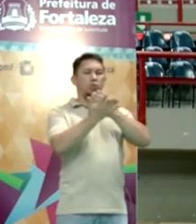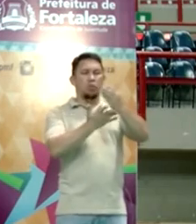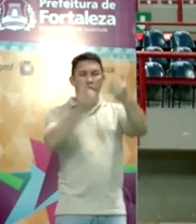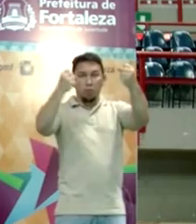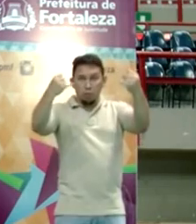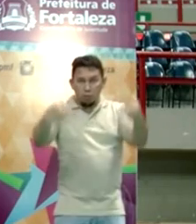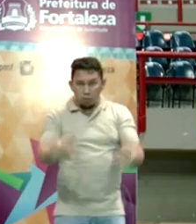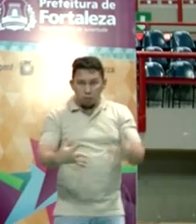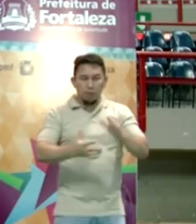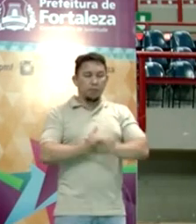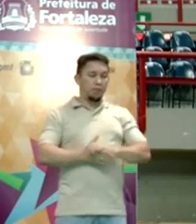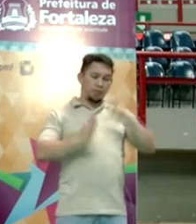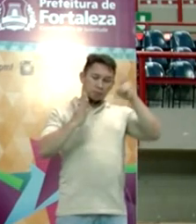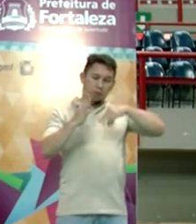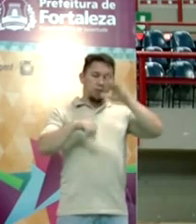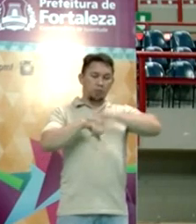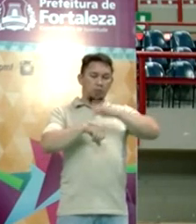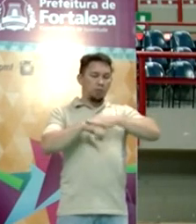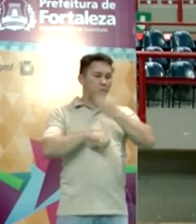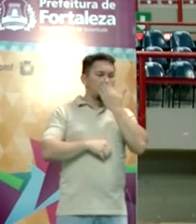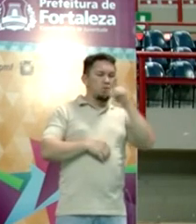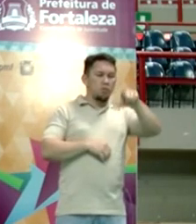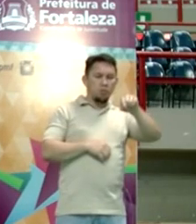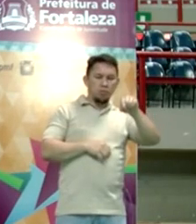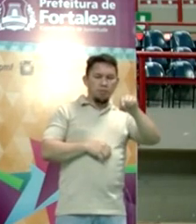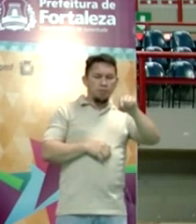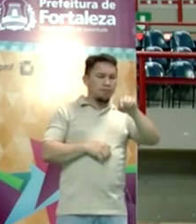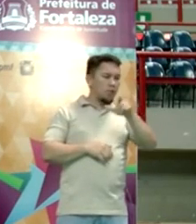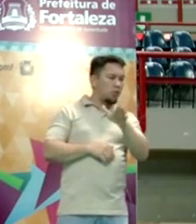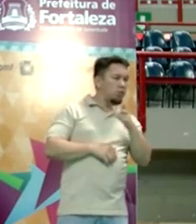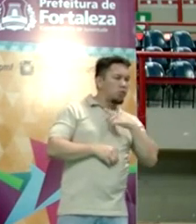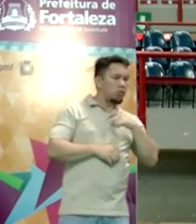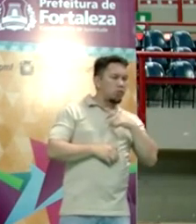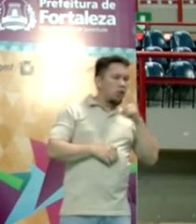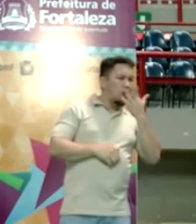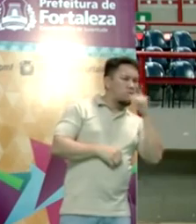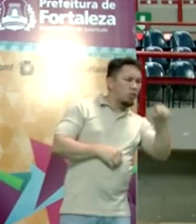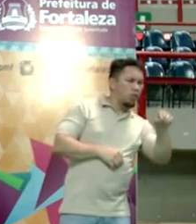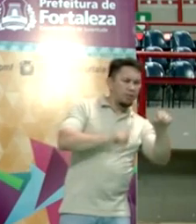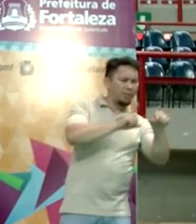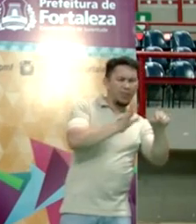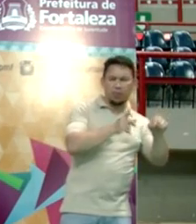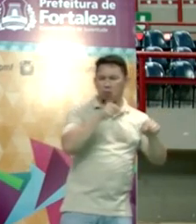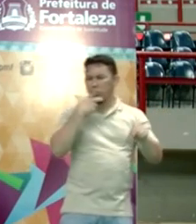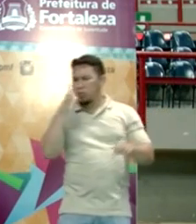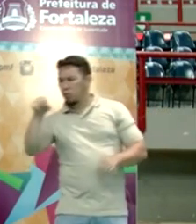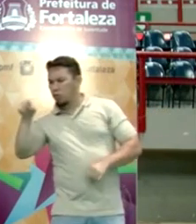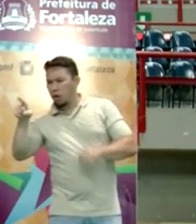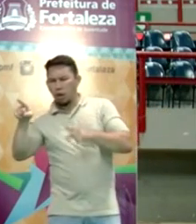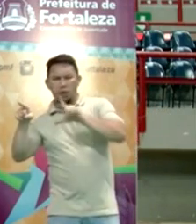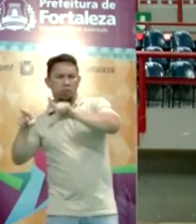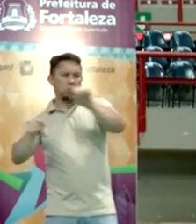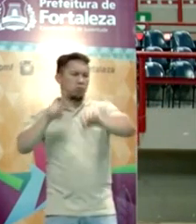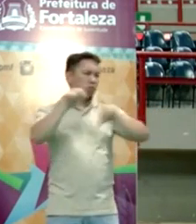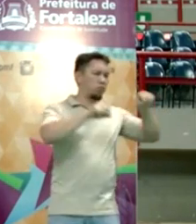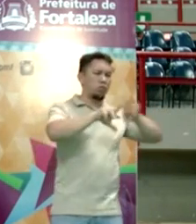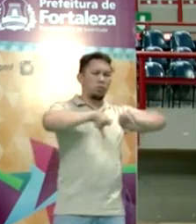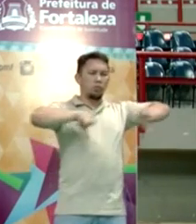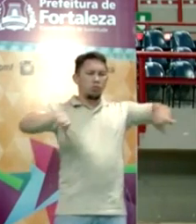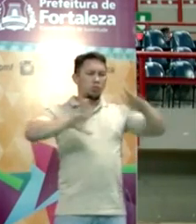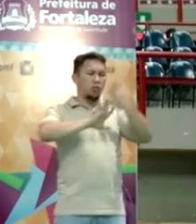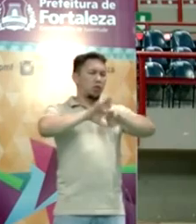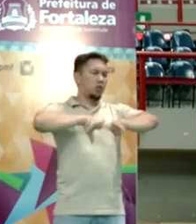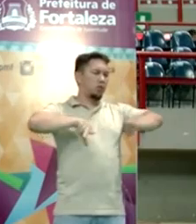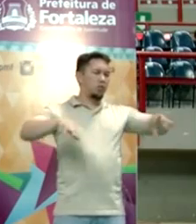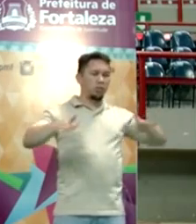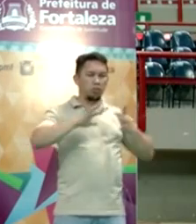começo, que o leitor é capaz de escolher os seus próprios caminhos de leitura. Você nota isso? Pronto. Agora deixa